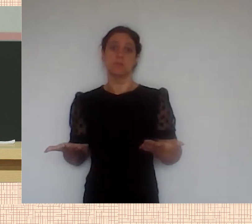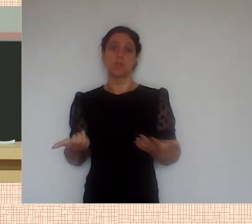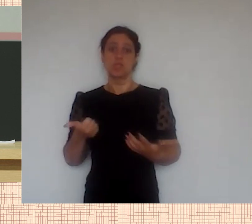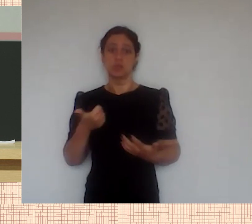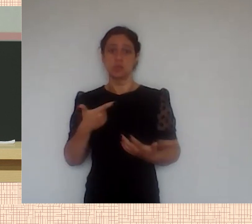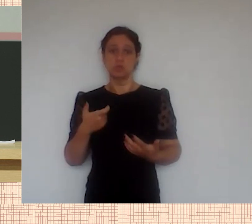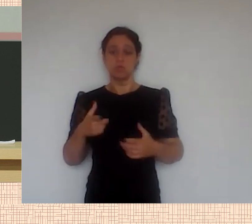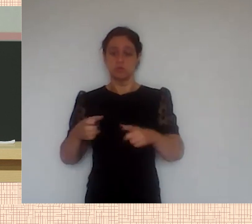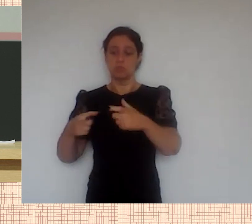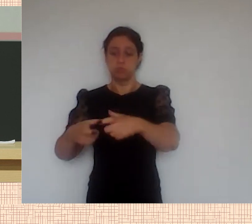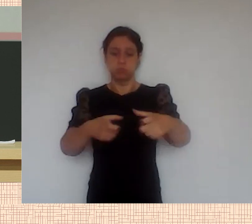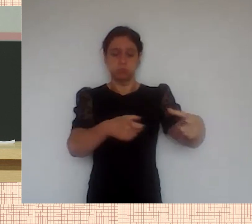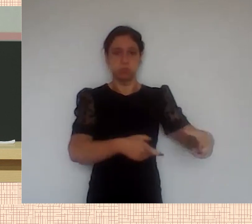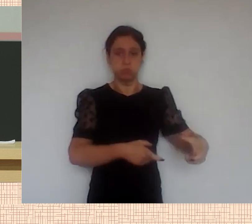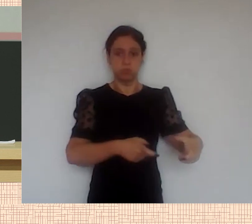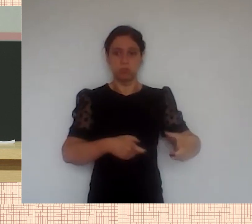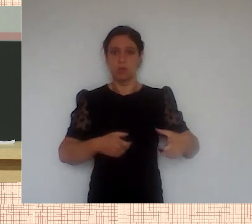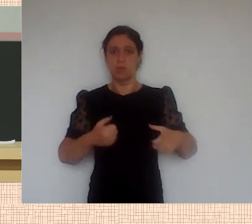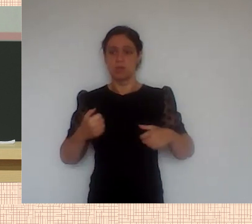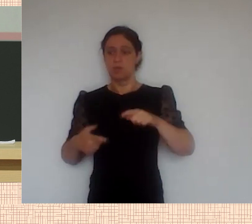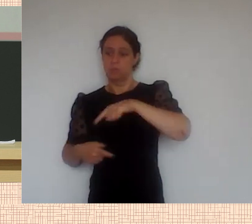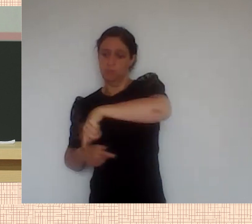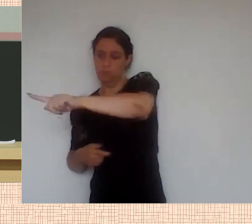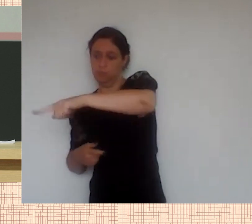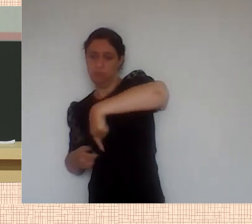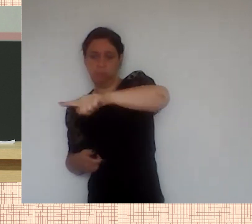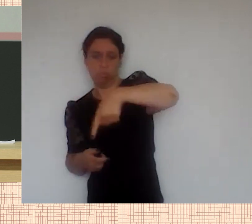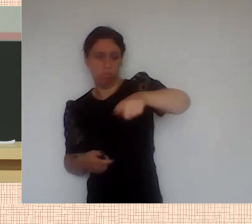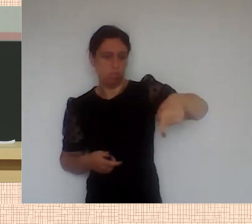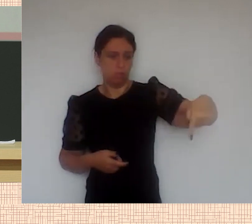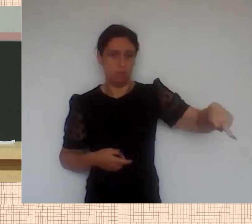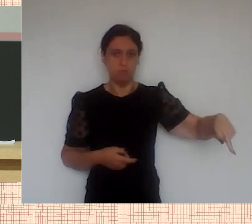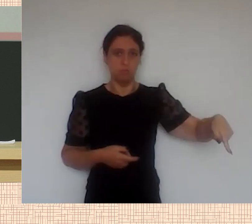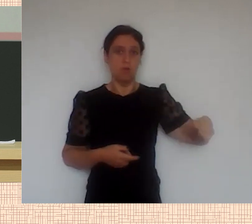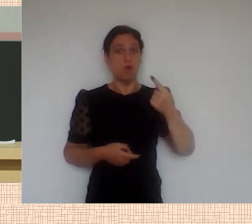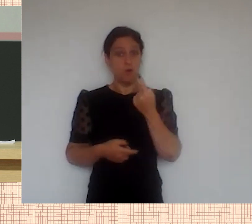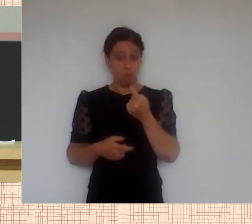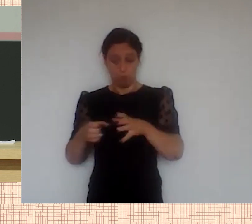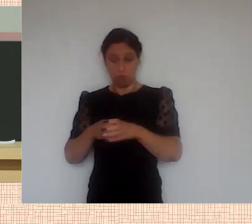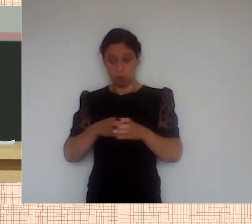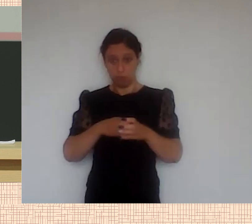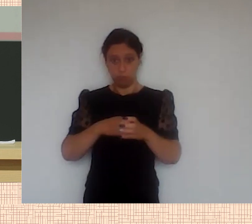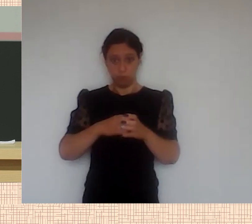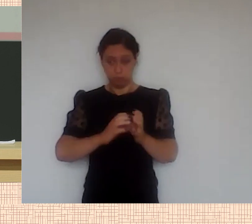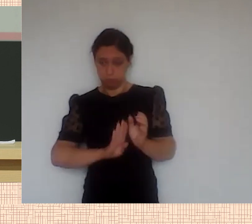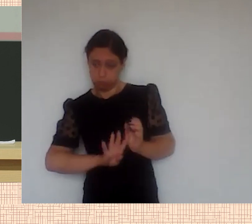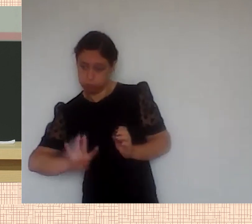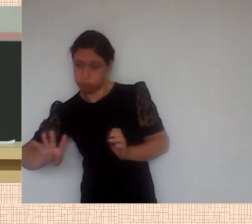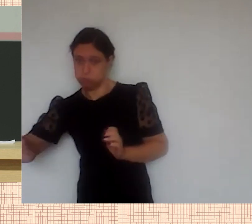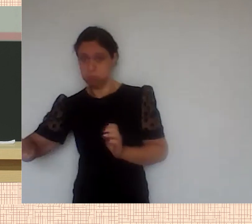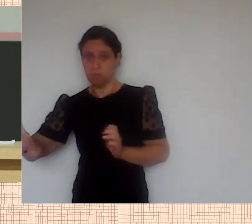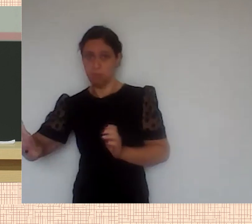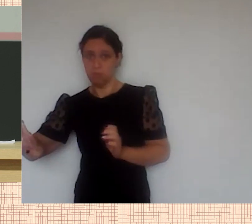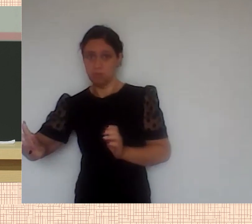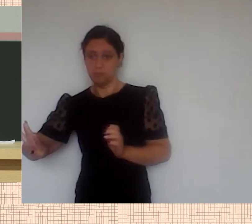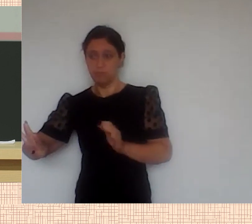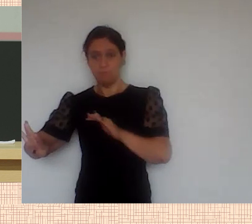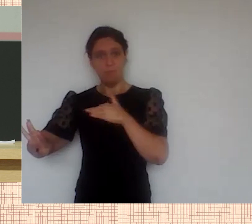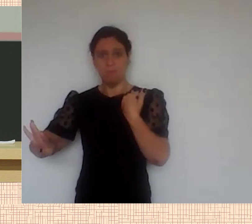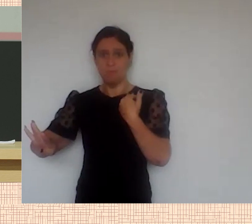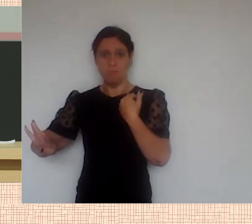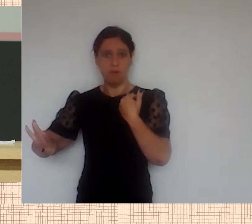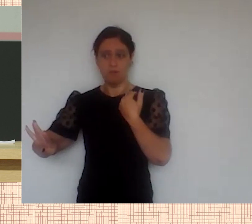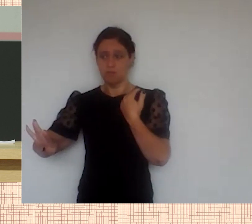deserto. Sem a direção de Deus, morre. É ou não é? Por isso,